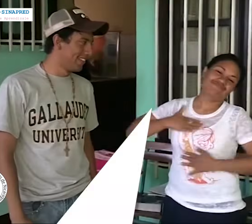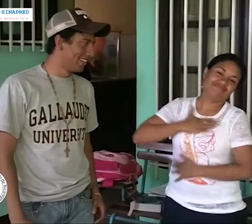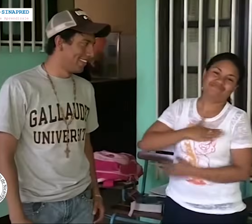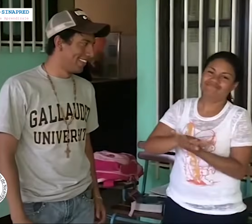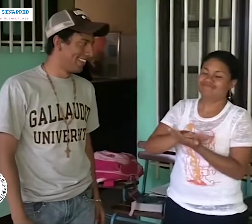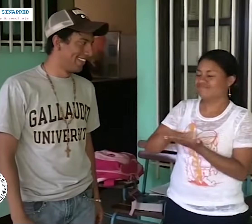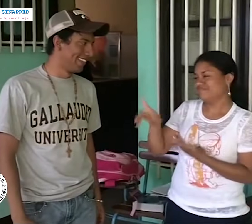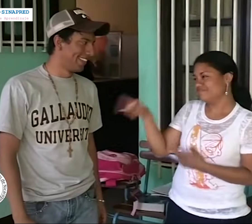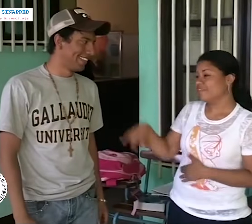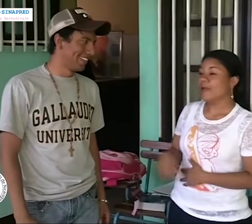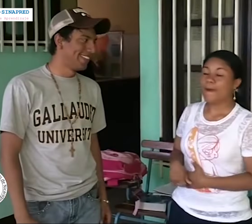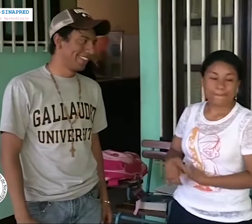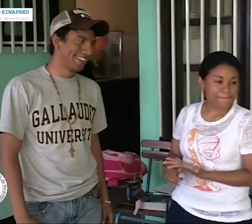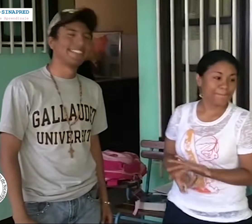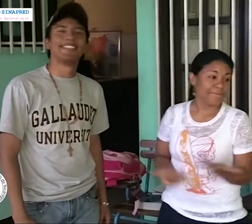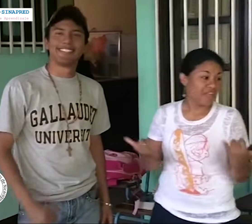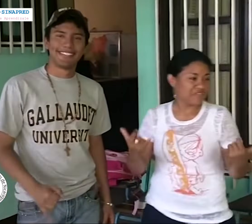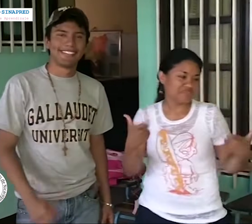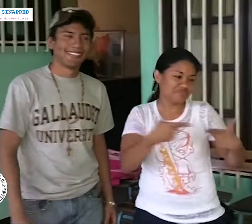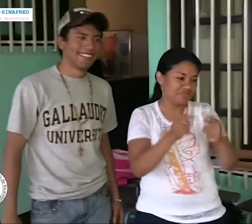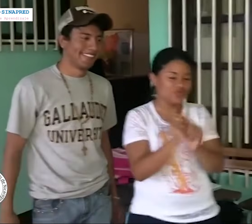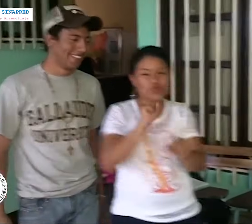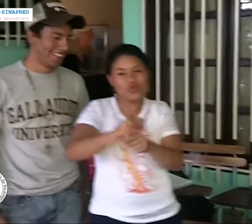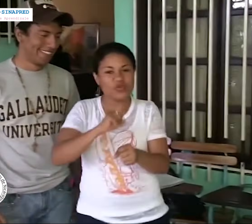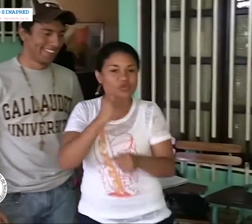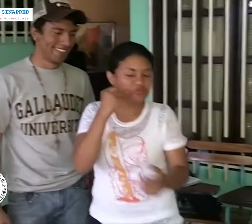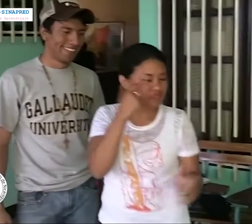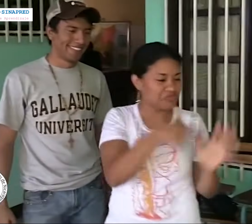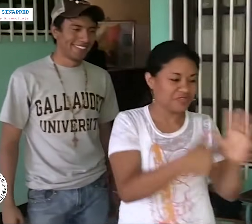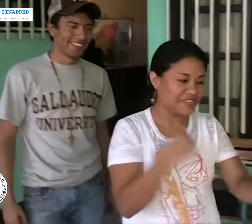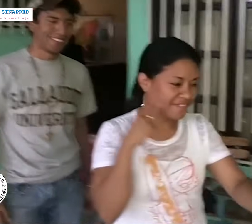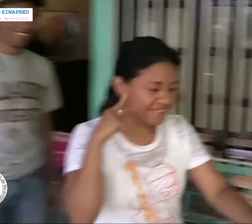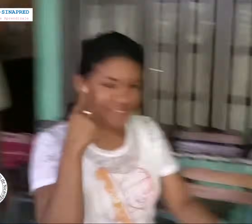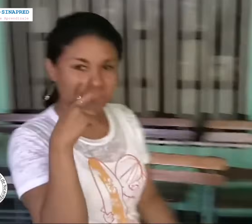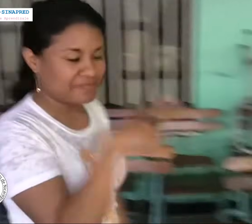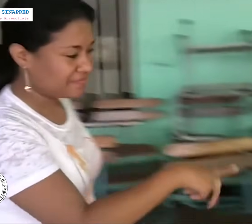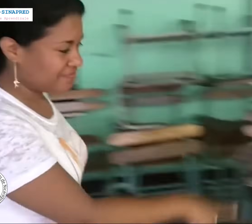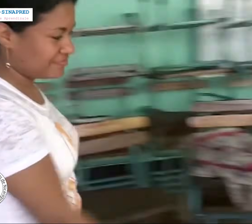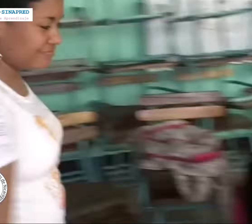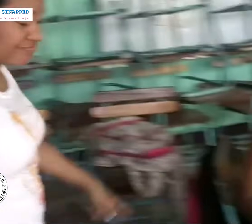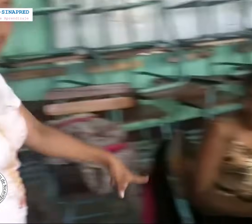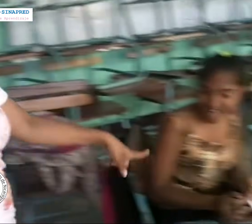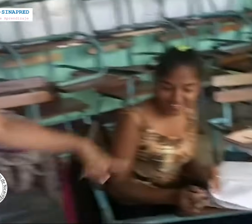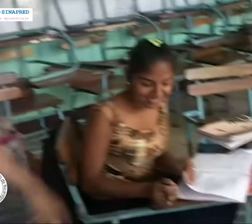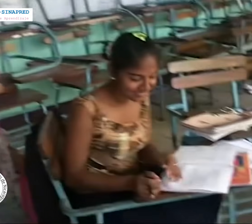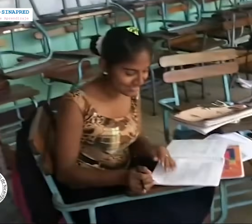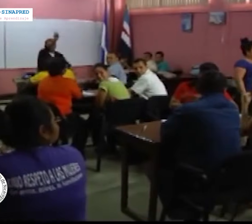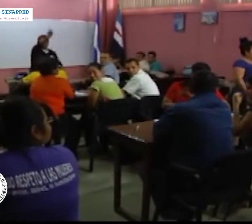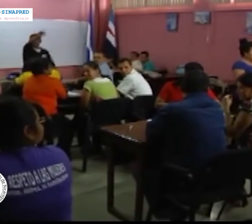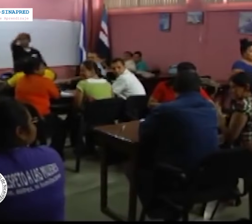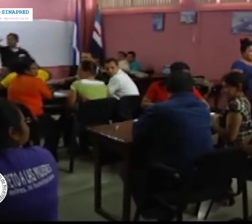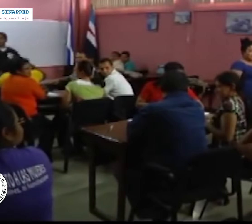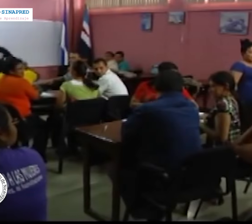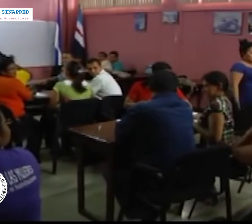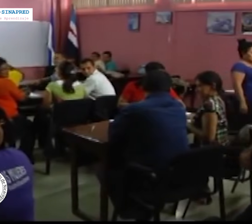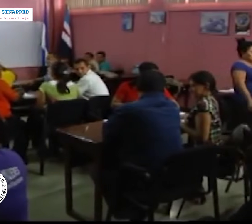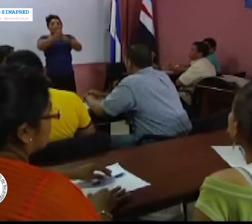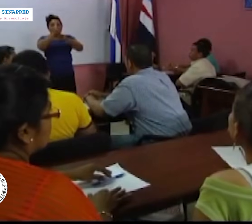Los estudiantes sordos que han usado idioma de señas están en la capacidad de estudiar historia, matemáticas, ciencias